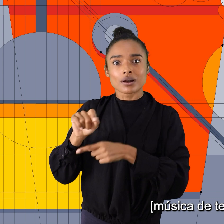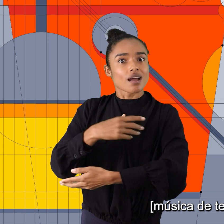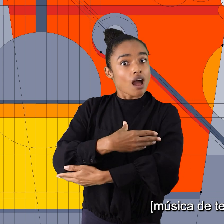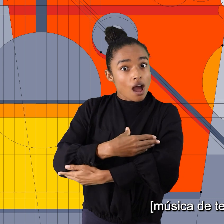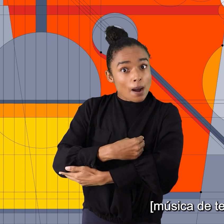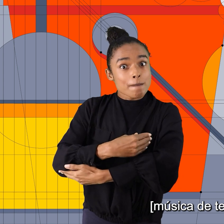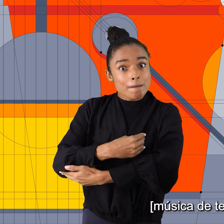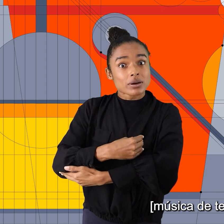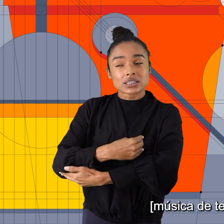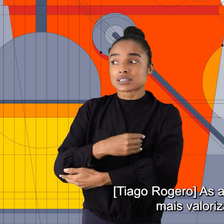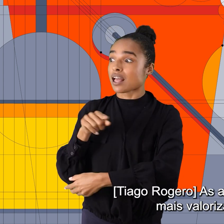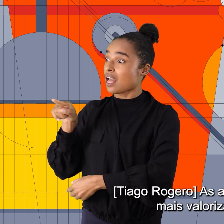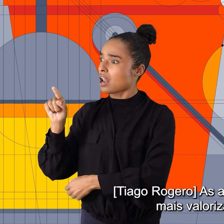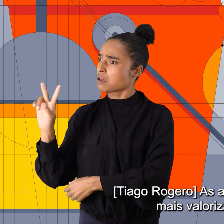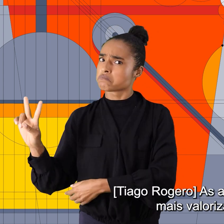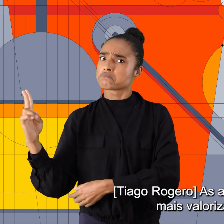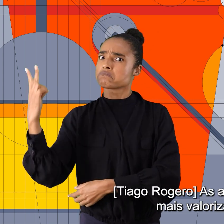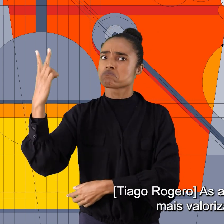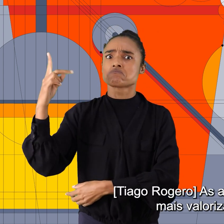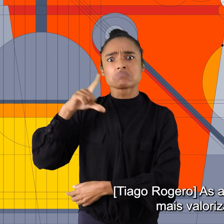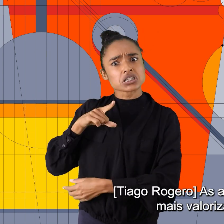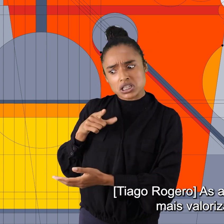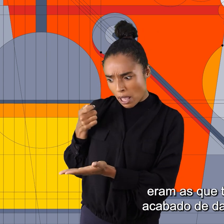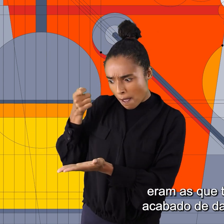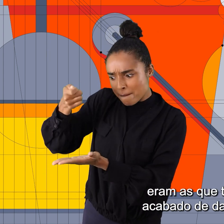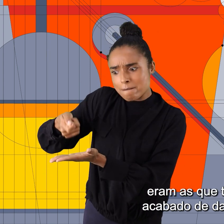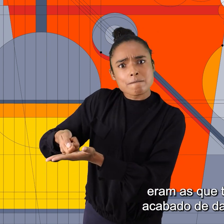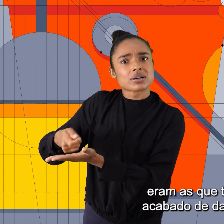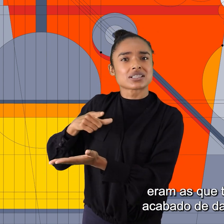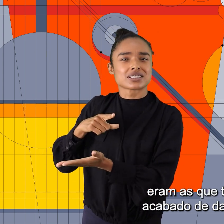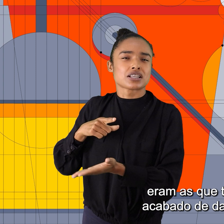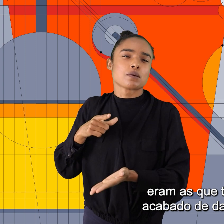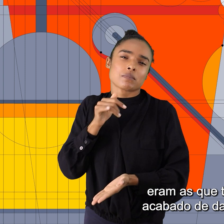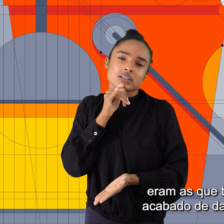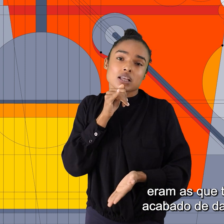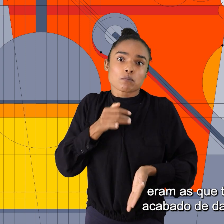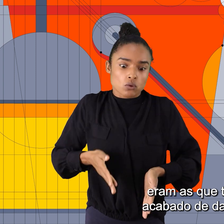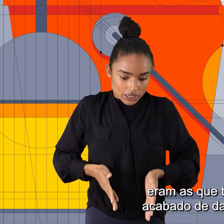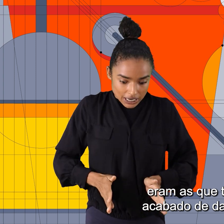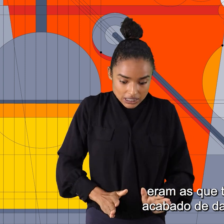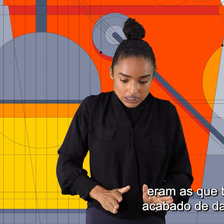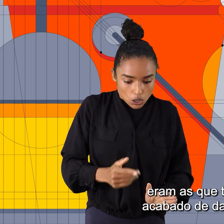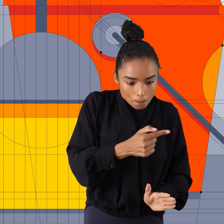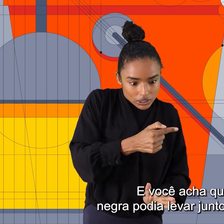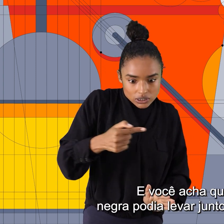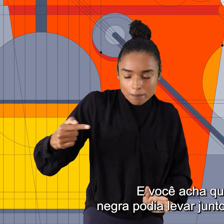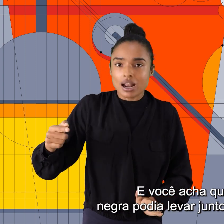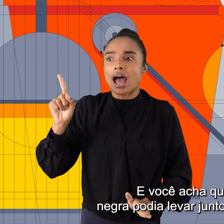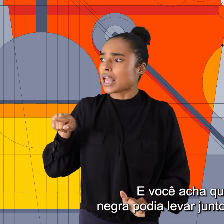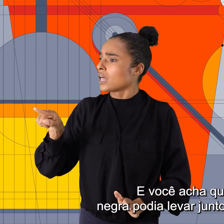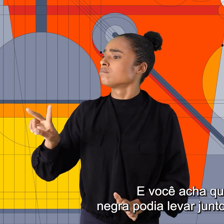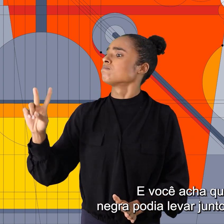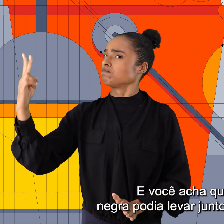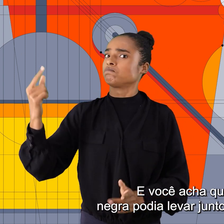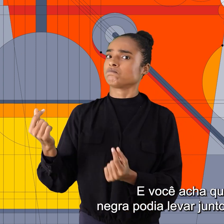aluguel. As amas de leite mais valorizadas eram as que tinham acabado de dar à luz. E você acha que a